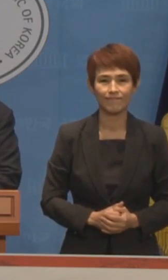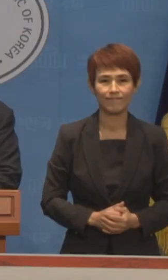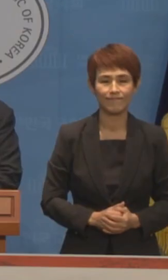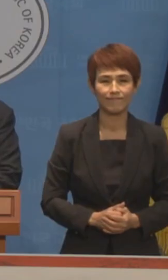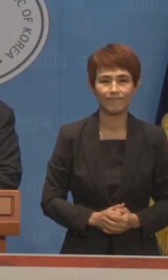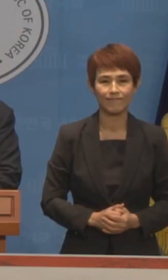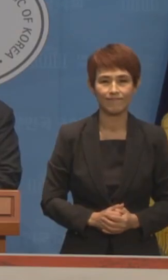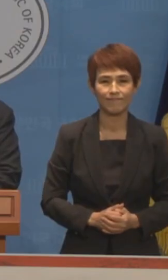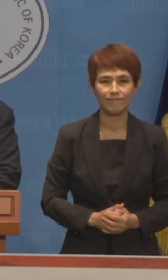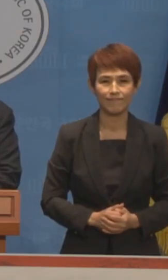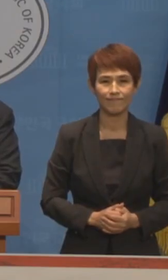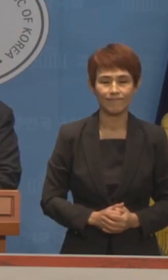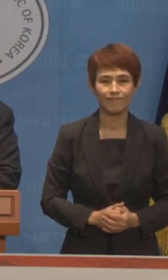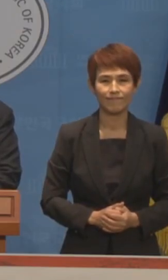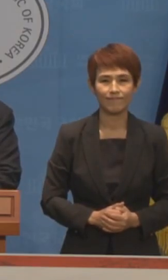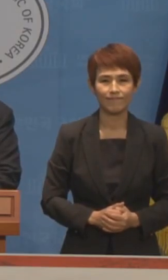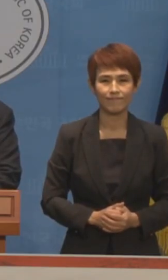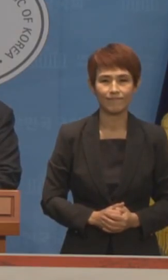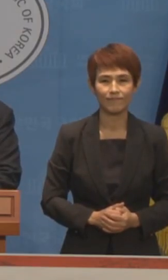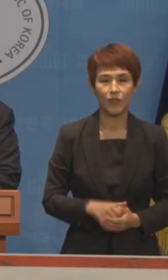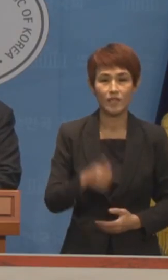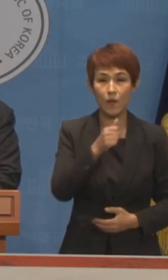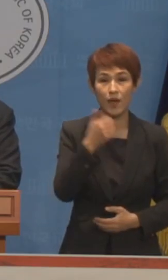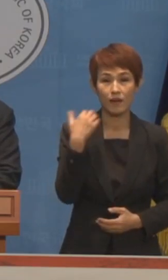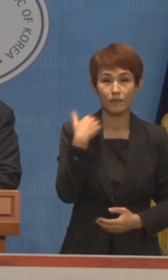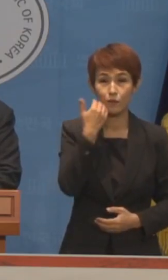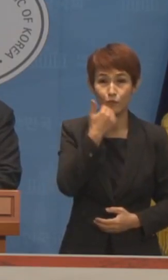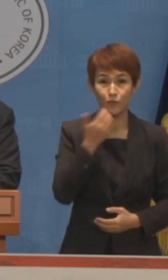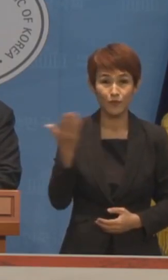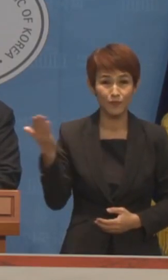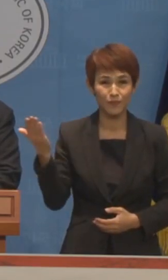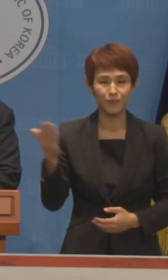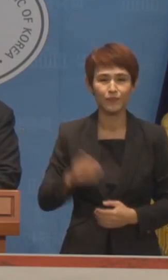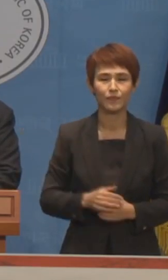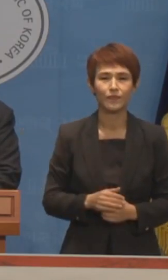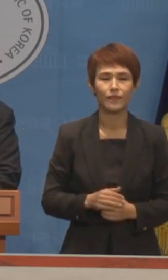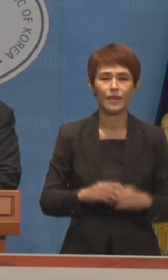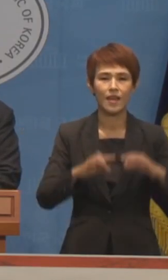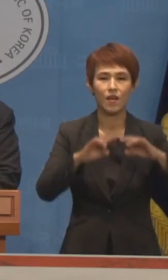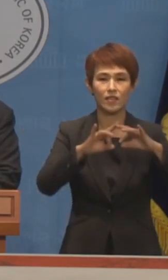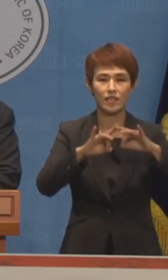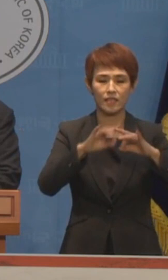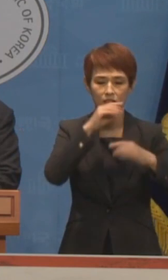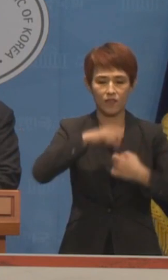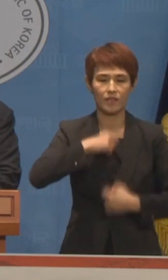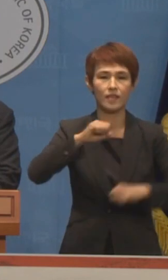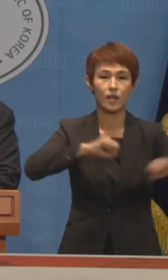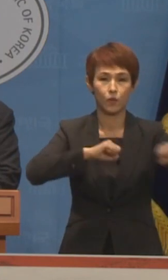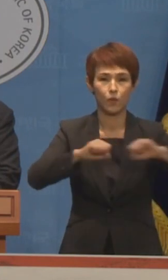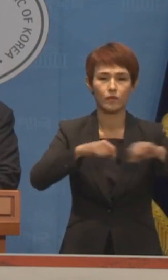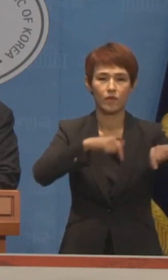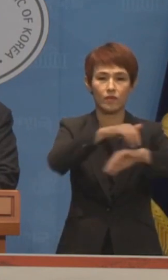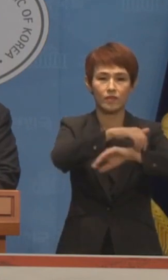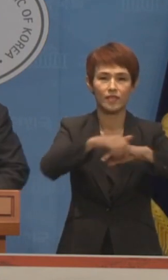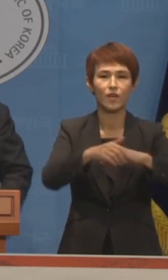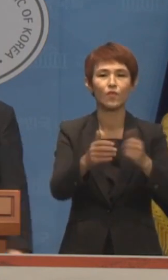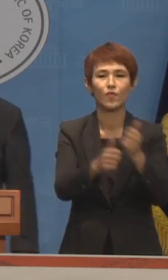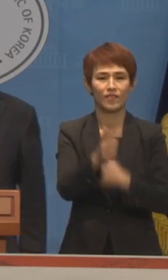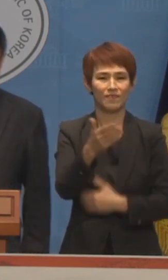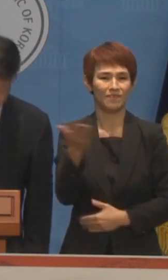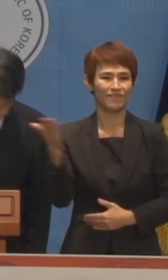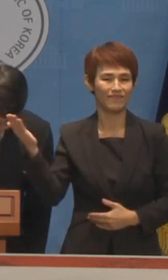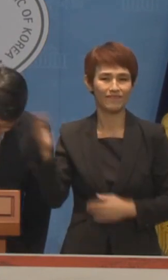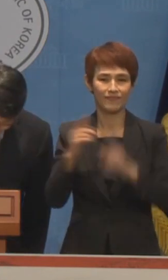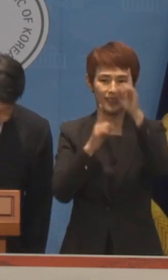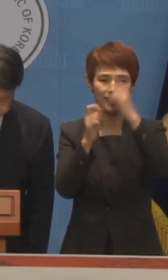하겠습니다. 오늘 기자회견의 사회를 맡은 저는 지금 에너지정의행동의 정책위원을 맡고 있습니다. 이헌석이라 그럽니다. 반갑습니다.